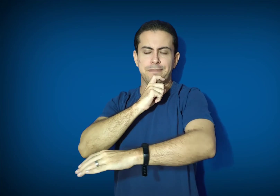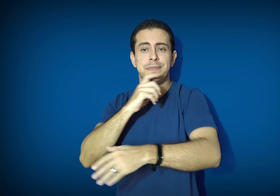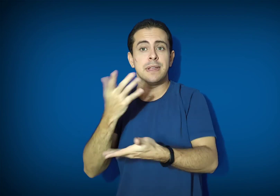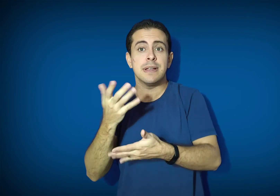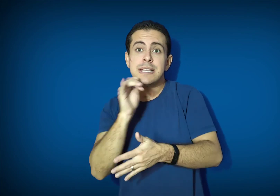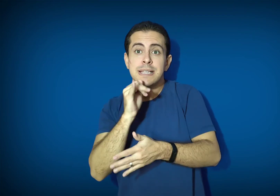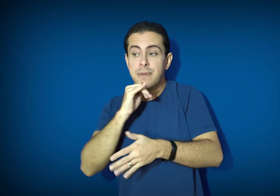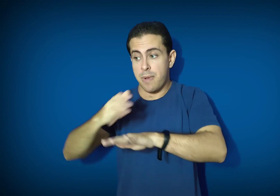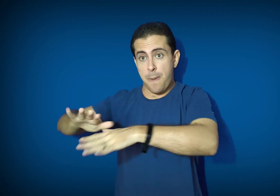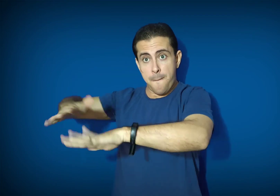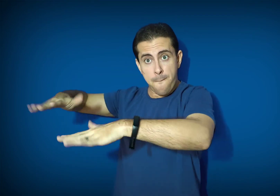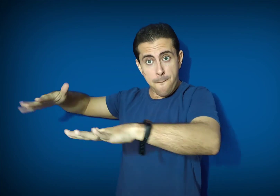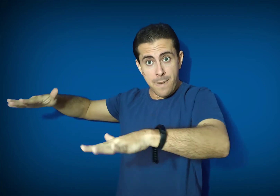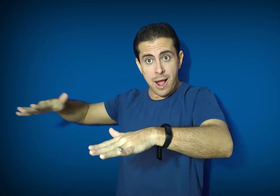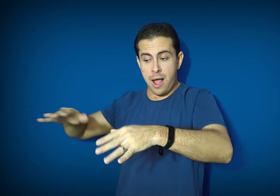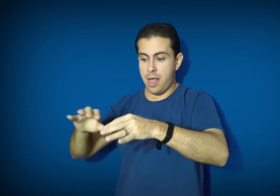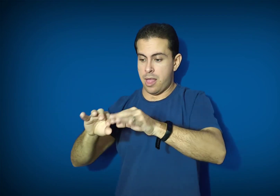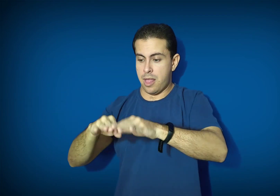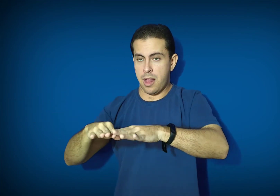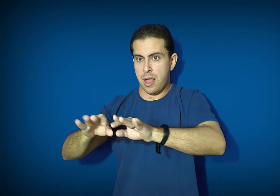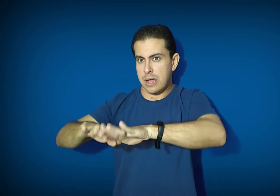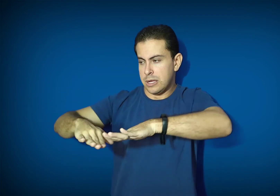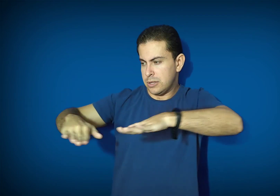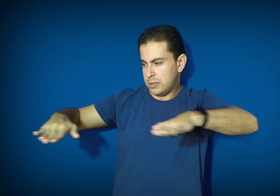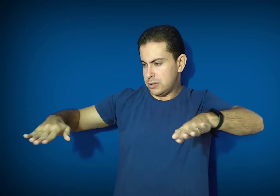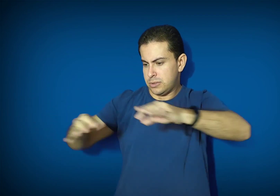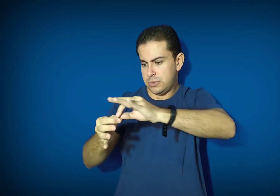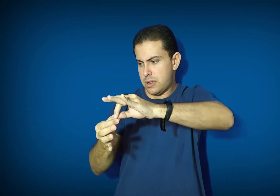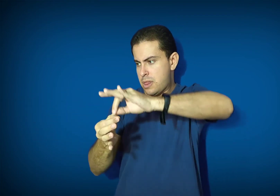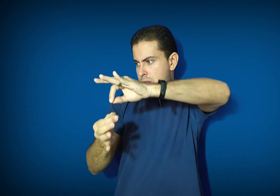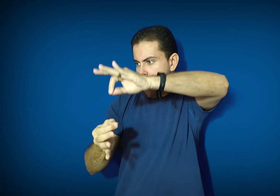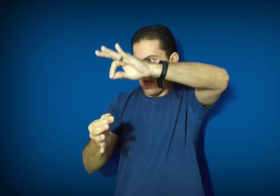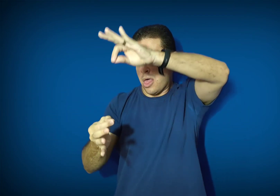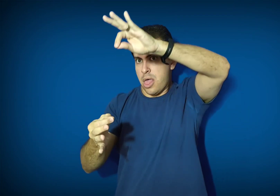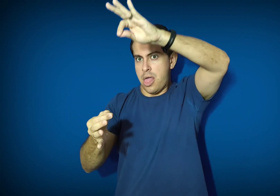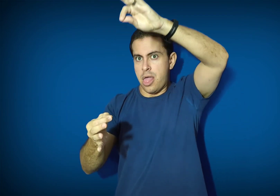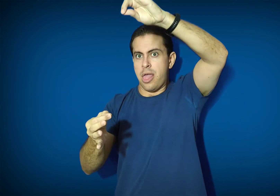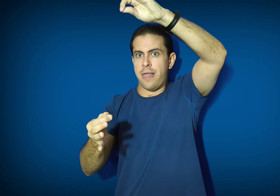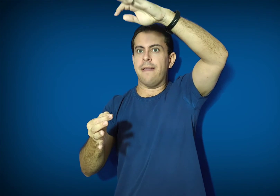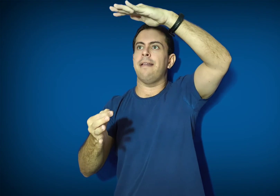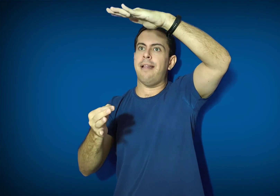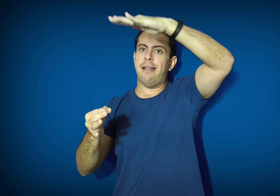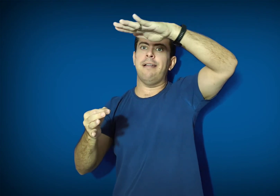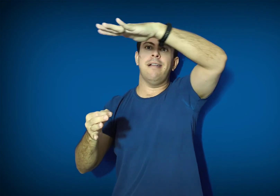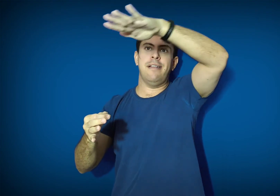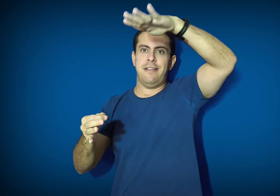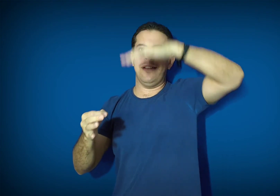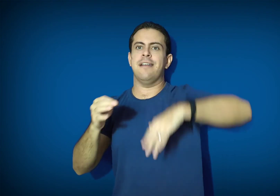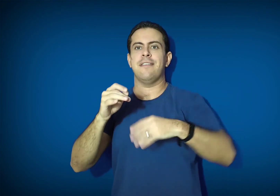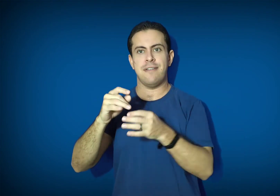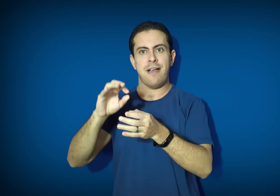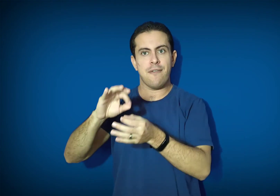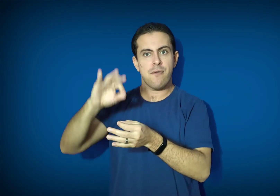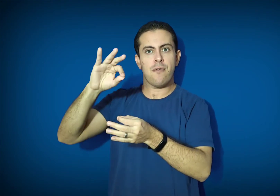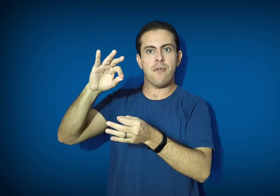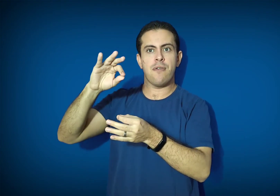montanha, lá em cima da montanha, a altitude mais alta, o clima é mais frio. E a